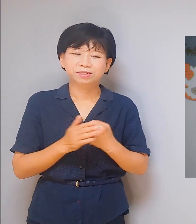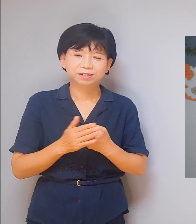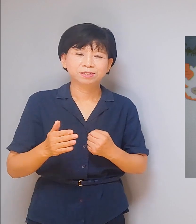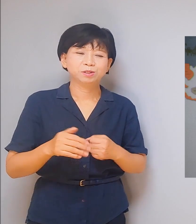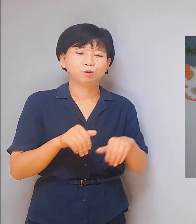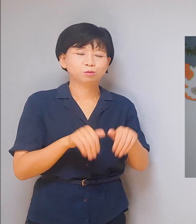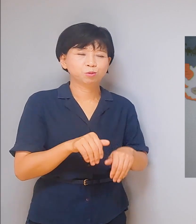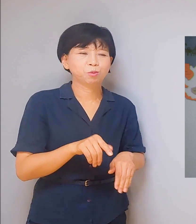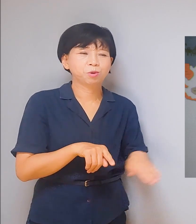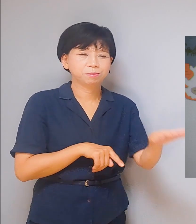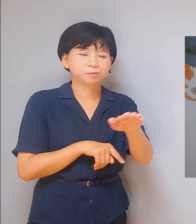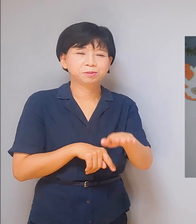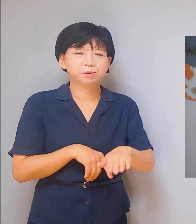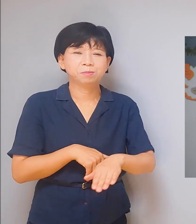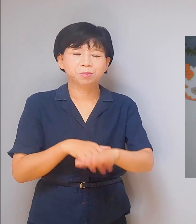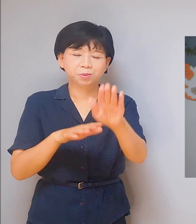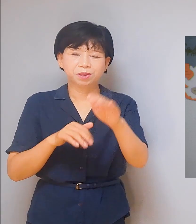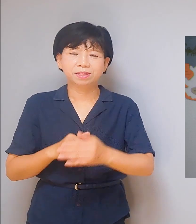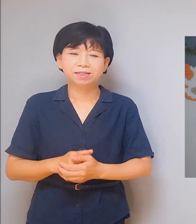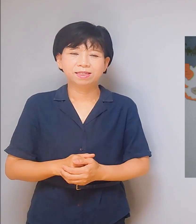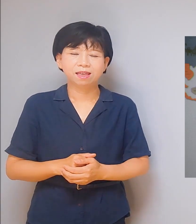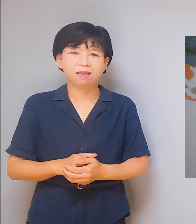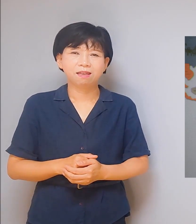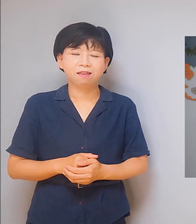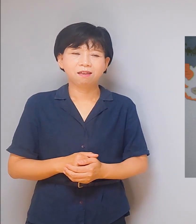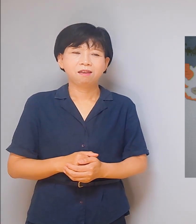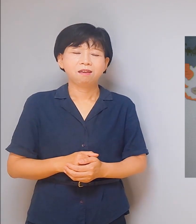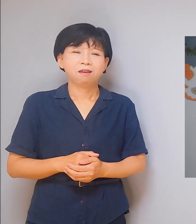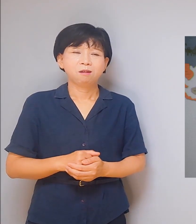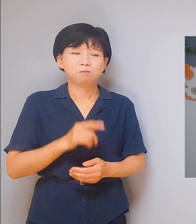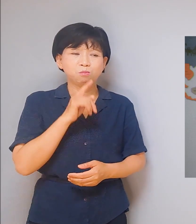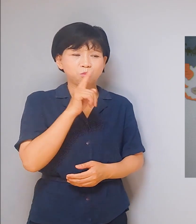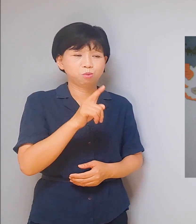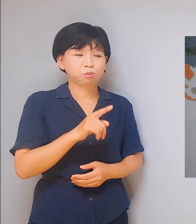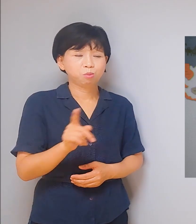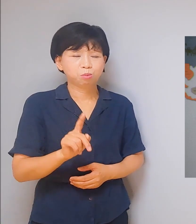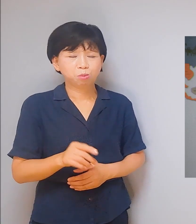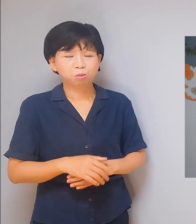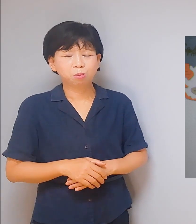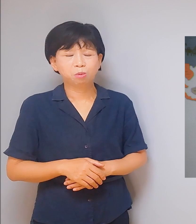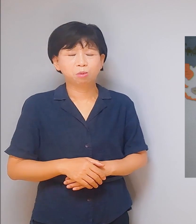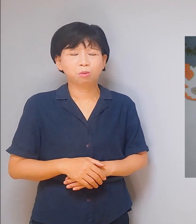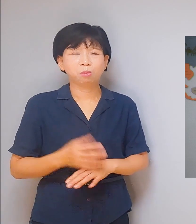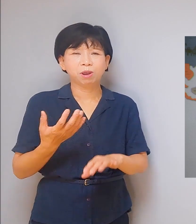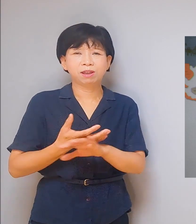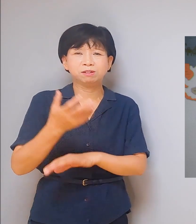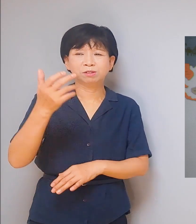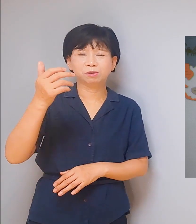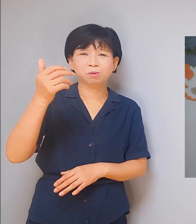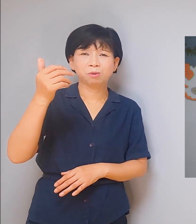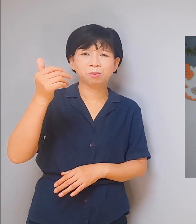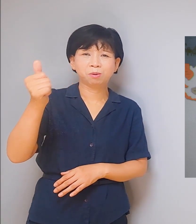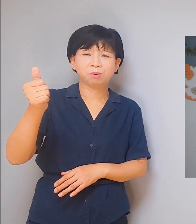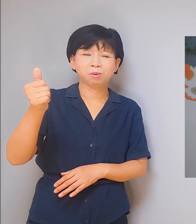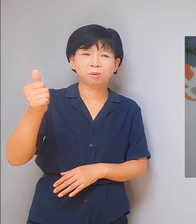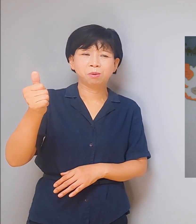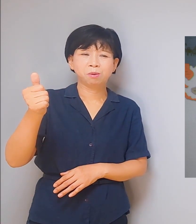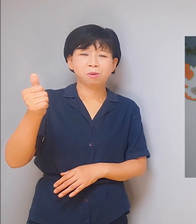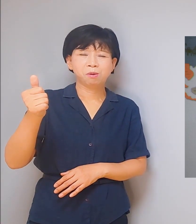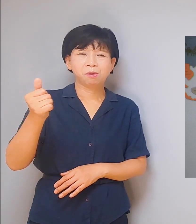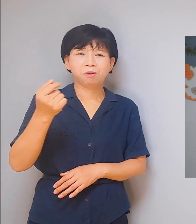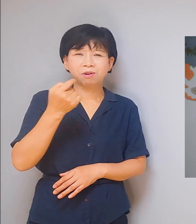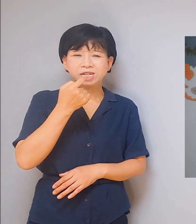합니다. 야곱이 두려워 벌벌 떨게 됩니다. 이유가 있어요. 여러분,